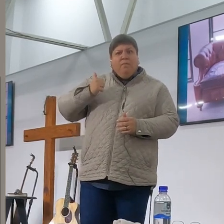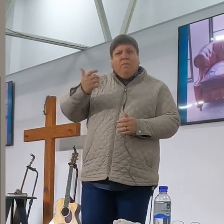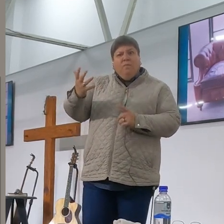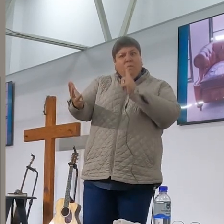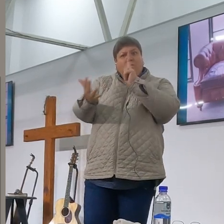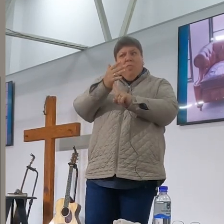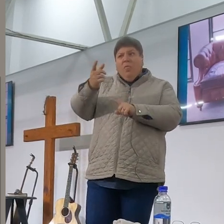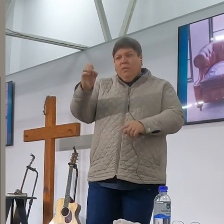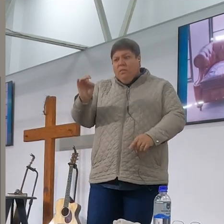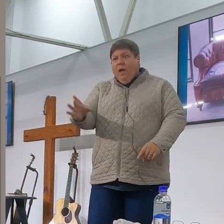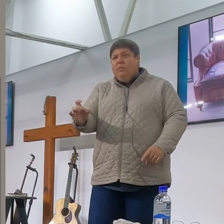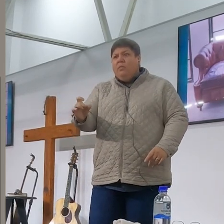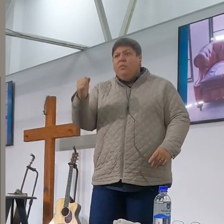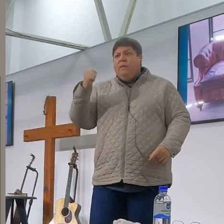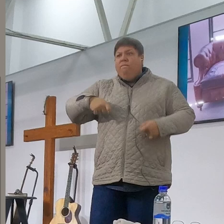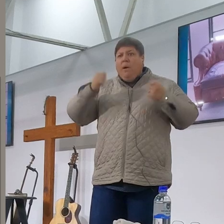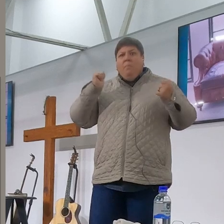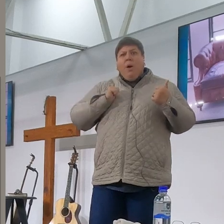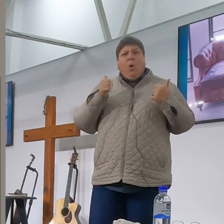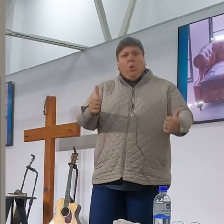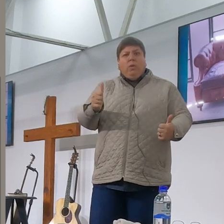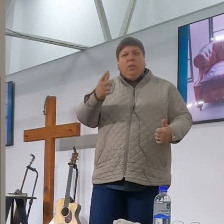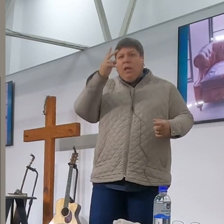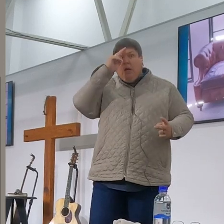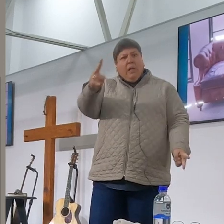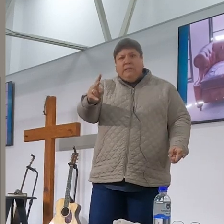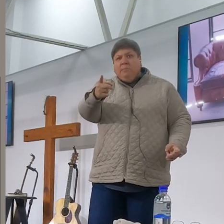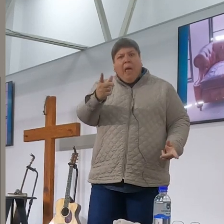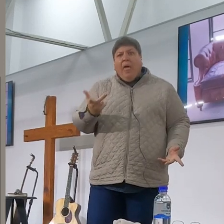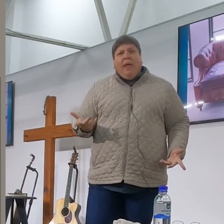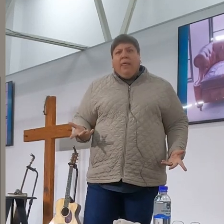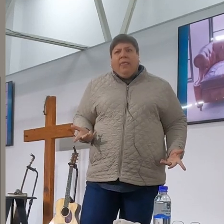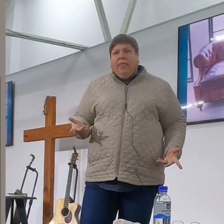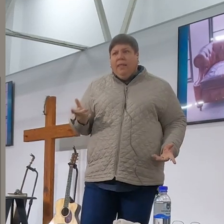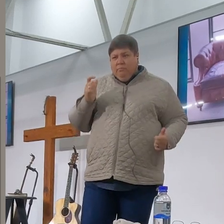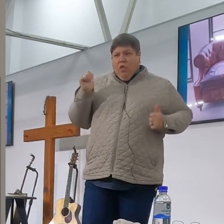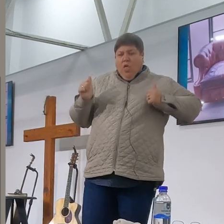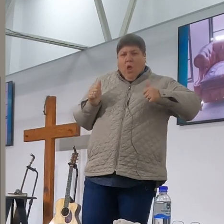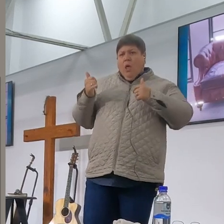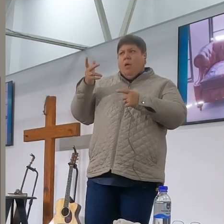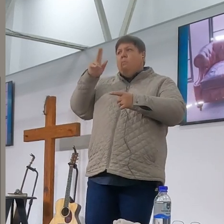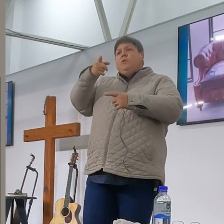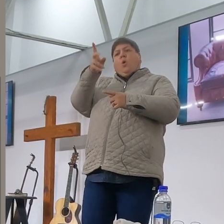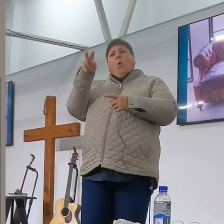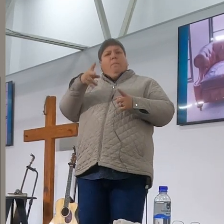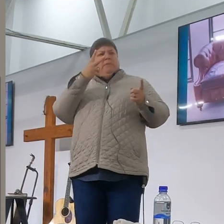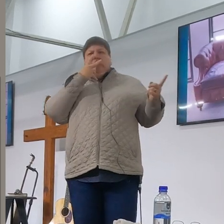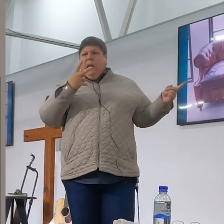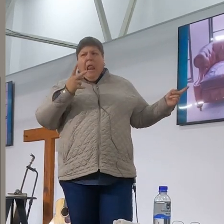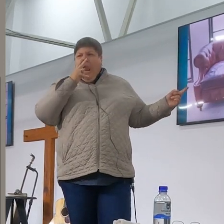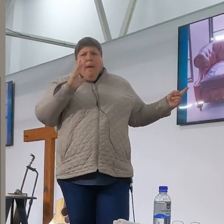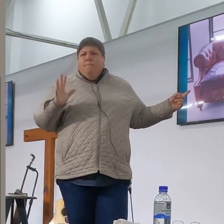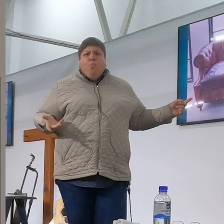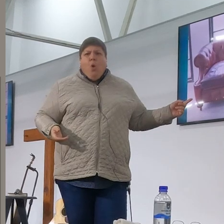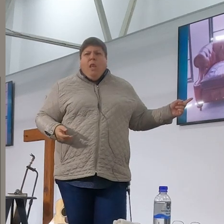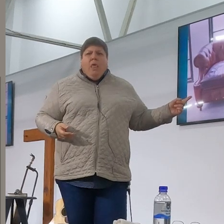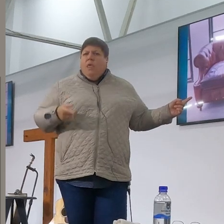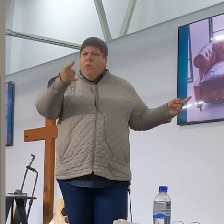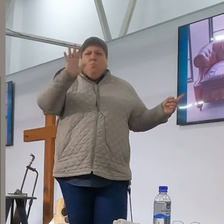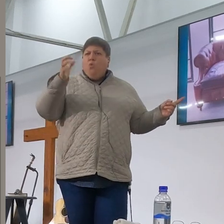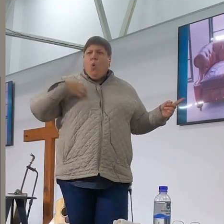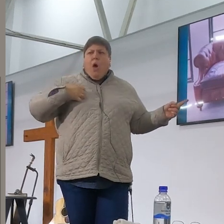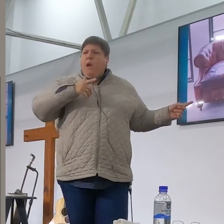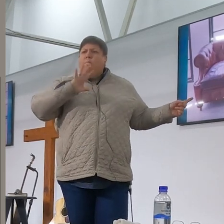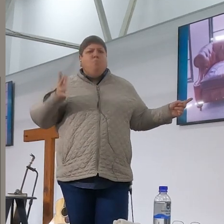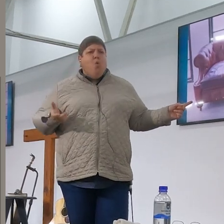het dalk net nie nou geld om hom reg te maak nie, vir watter rede ook al. Hy lyk dalk nou nie mooi nie, maar jy respekteer die bank nie omdat dit 'n mooi bank